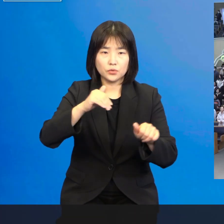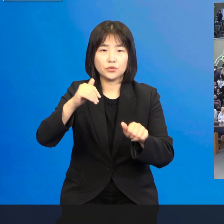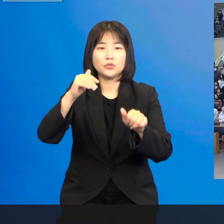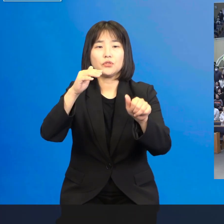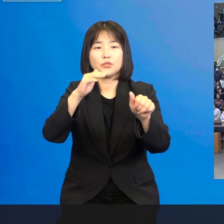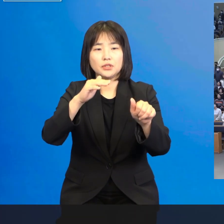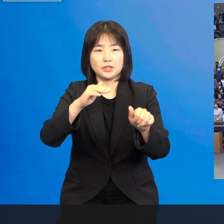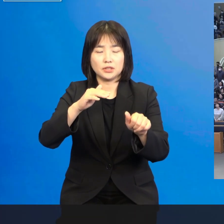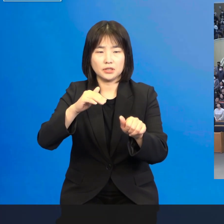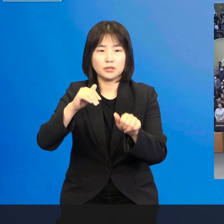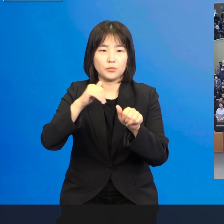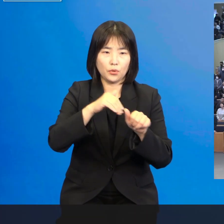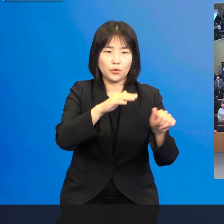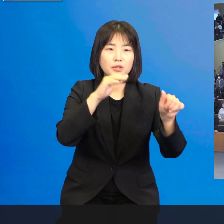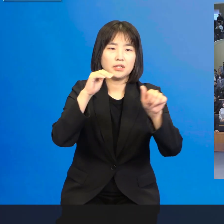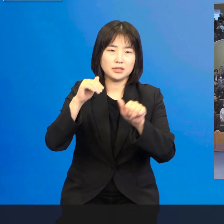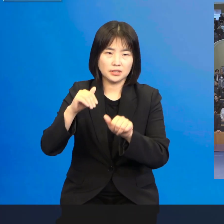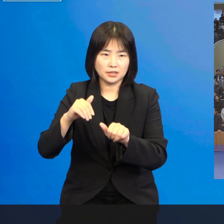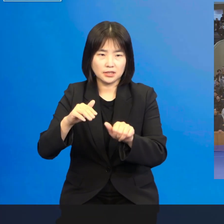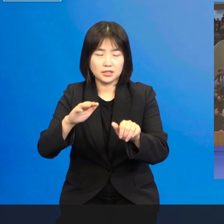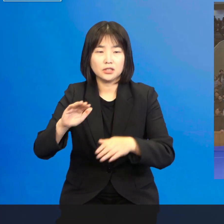주께서 부르시니